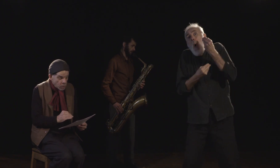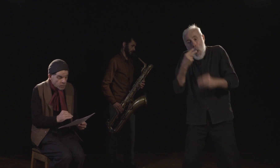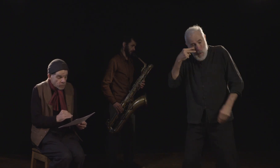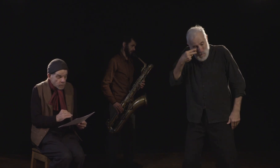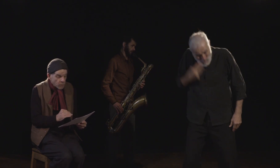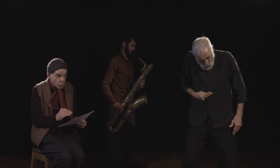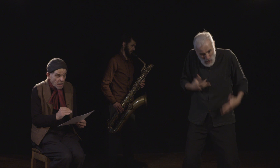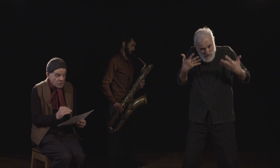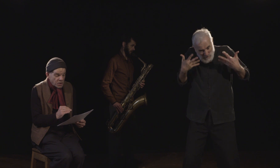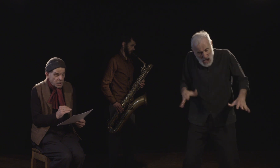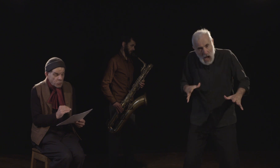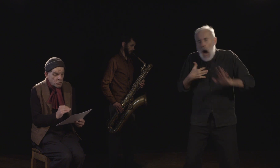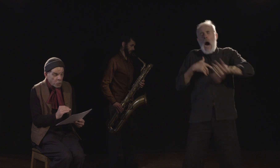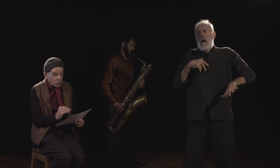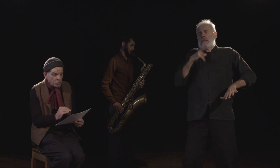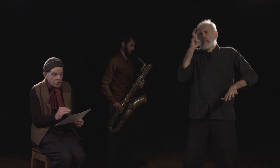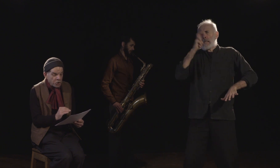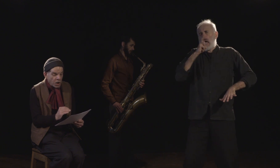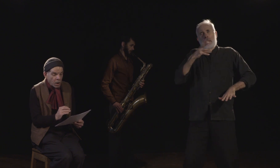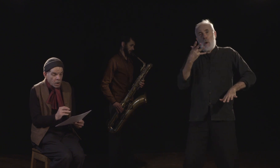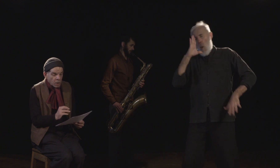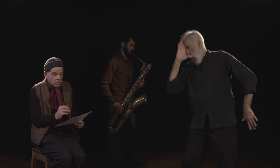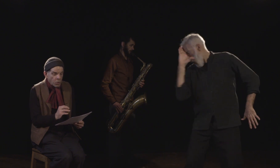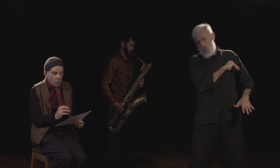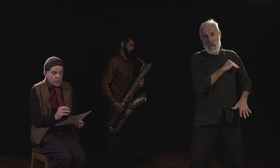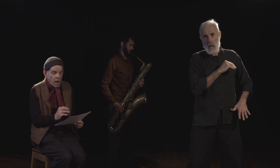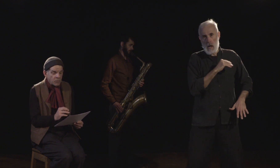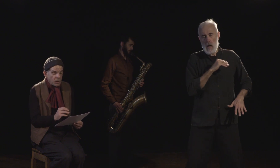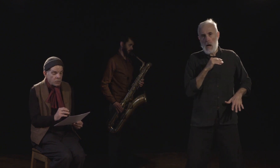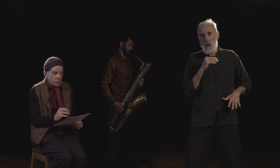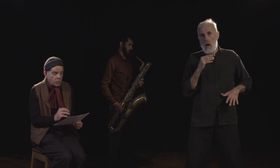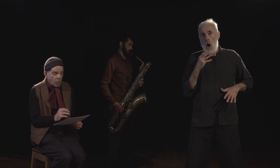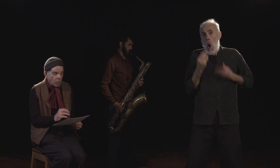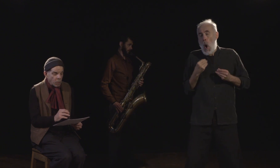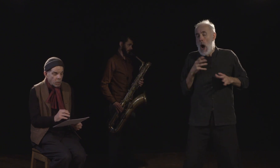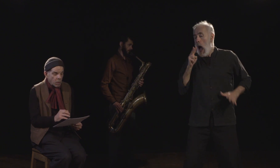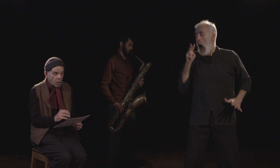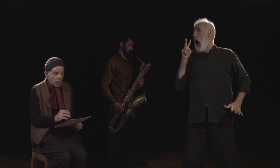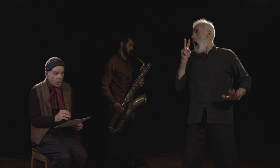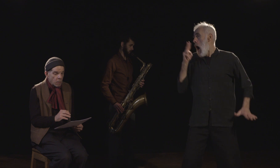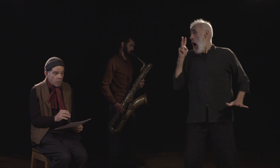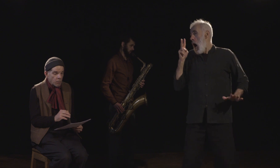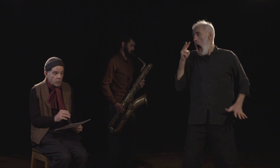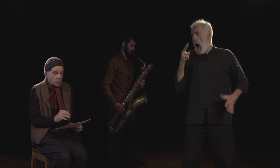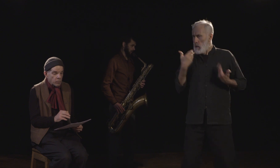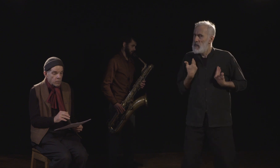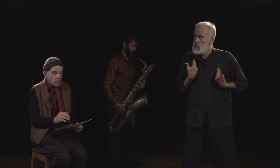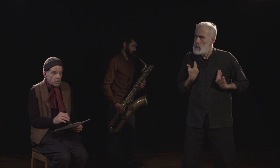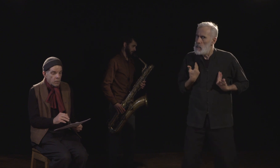dedans, ou à essayer de se retenir de regarder dedans.